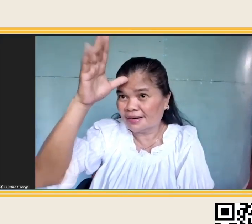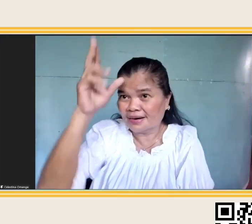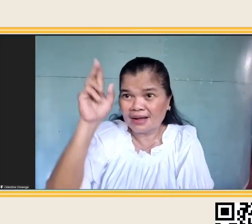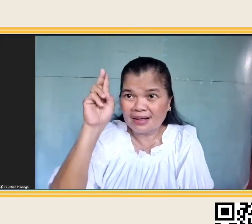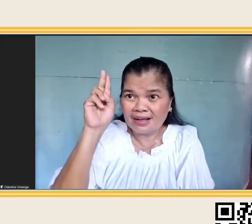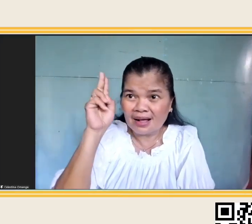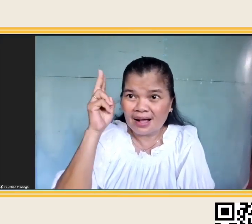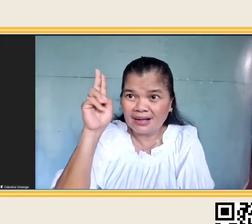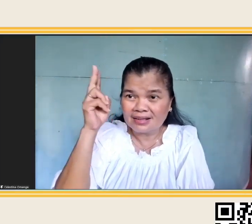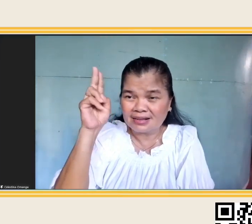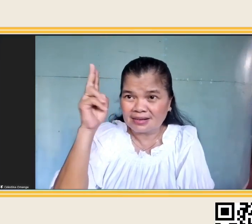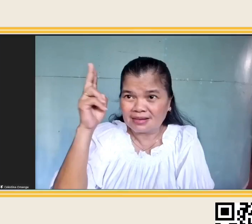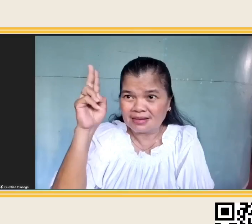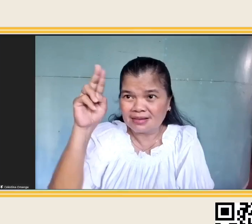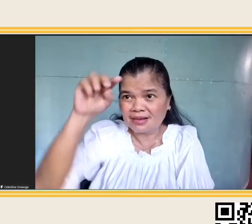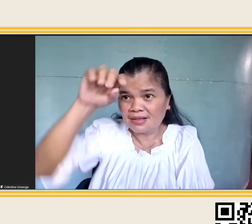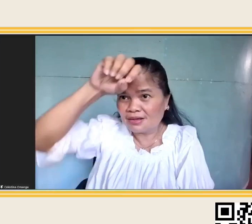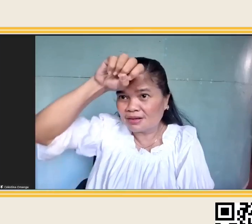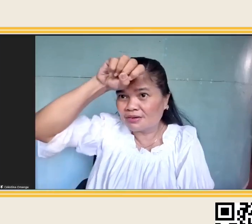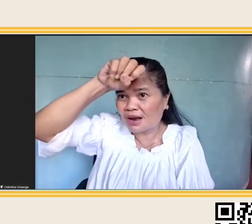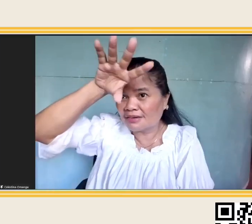father, uncle,